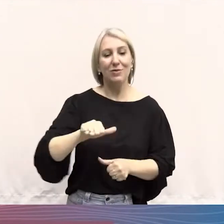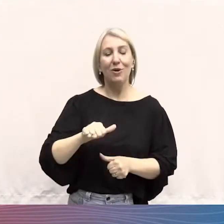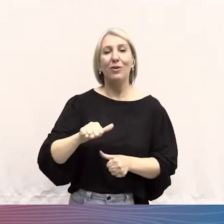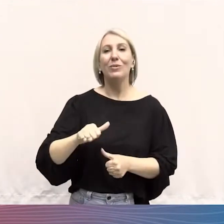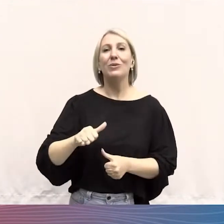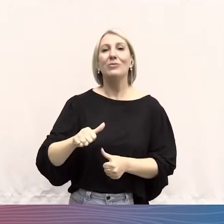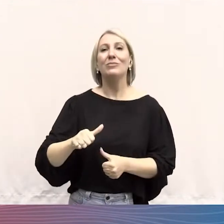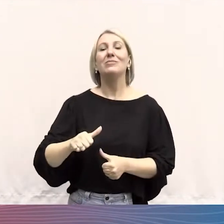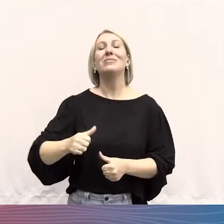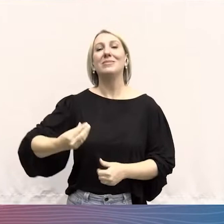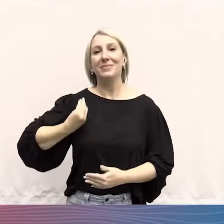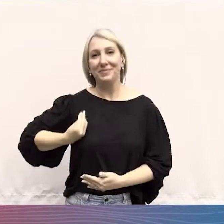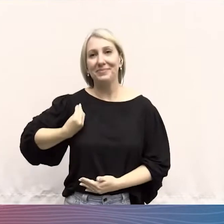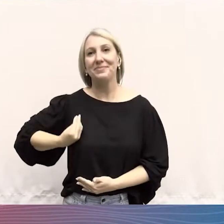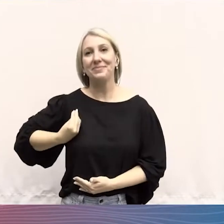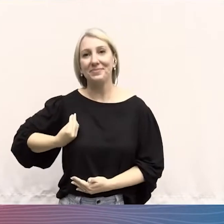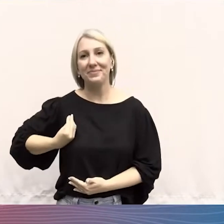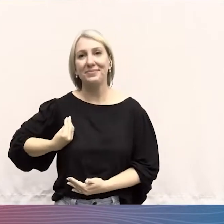Então,